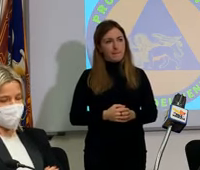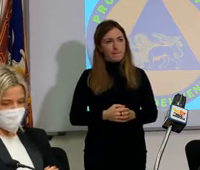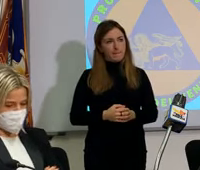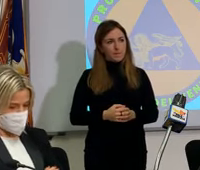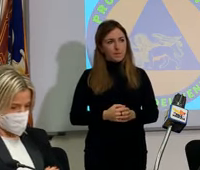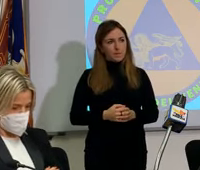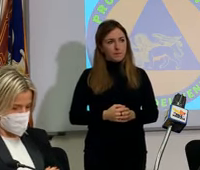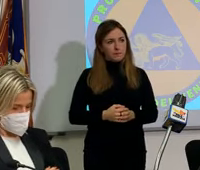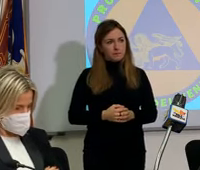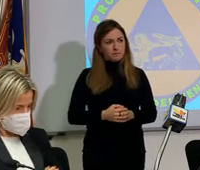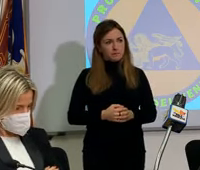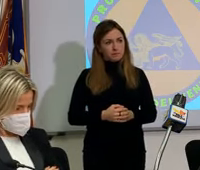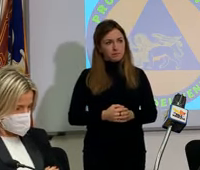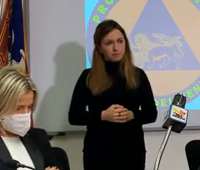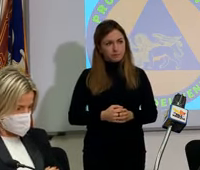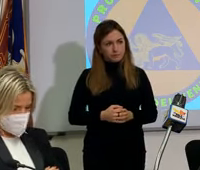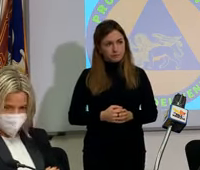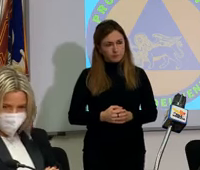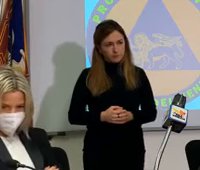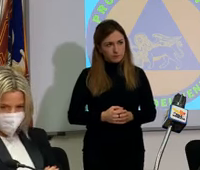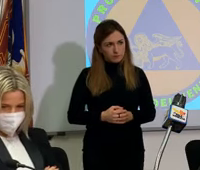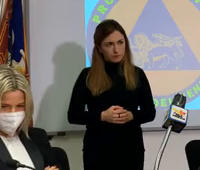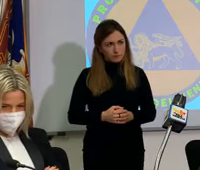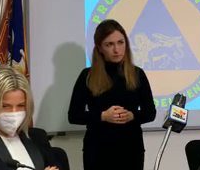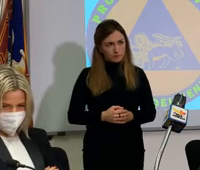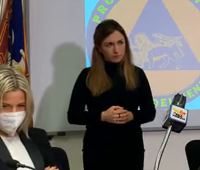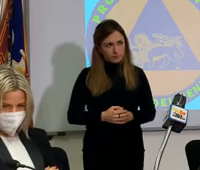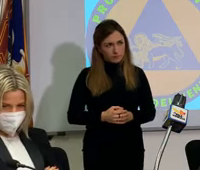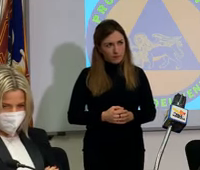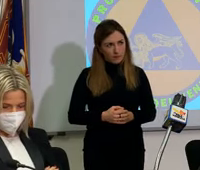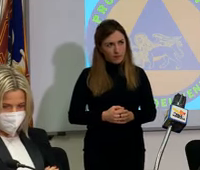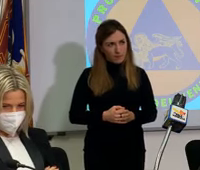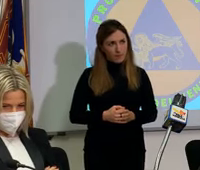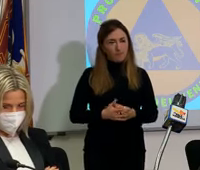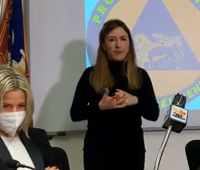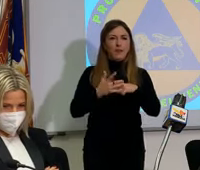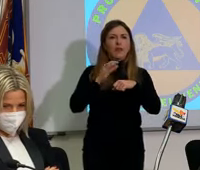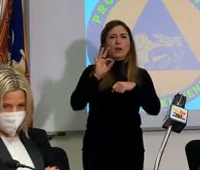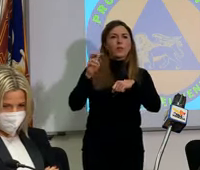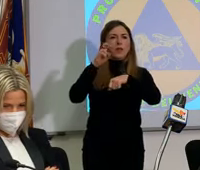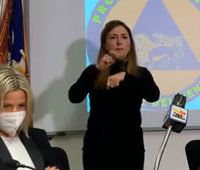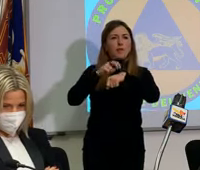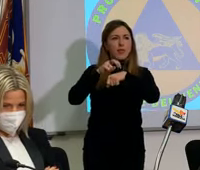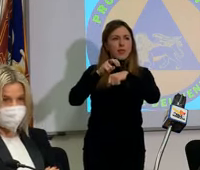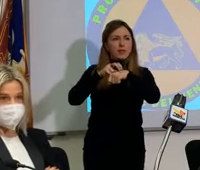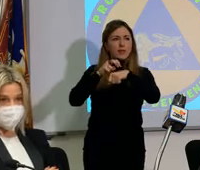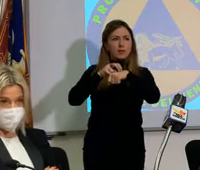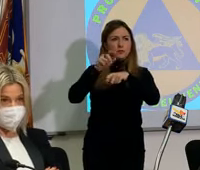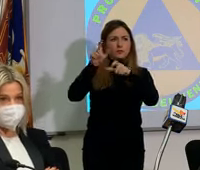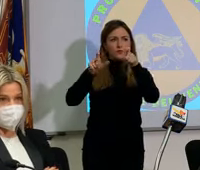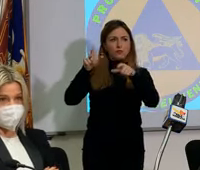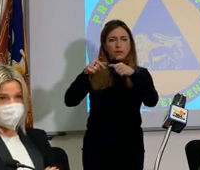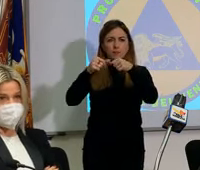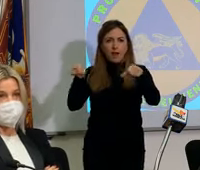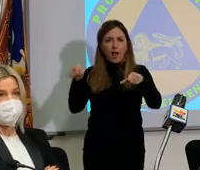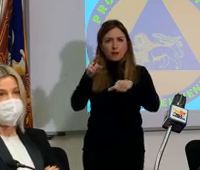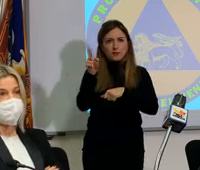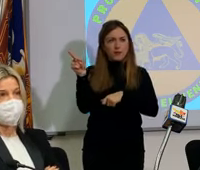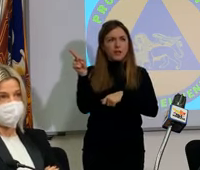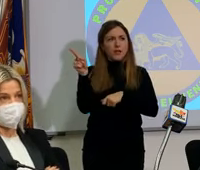c'erano stati da parte da parte dei medici dei medici di base